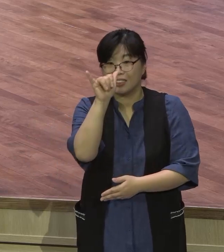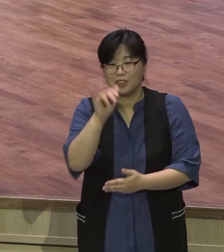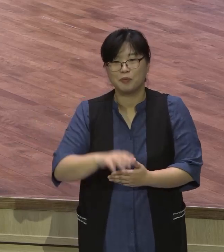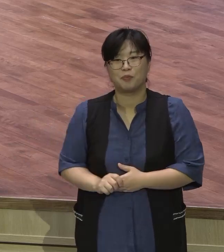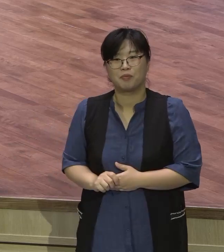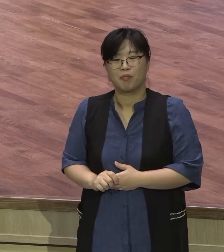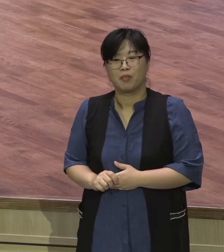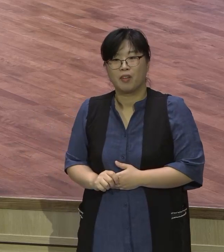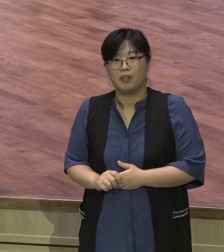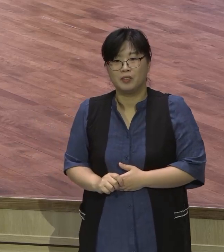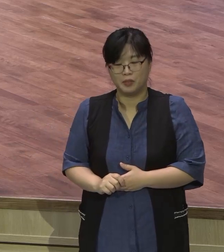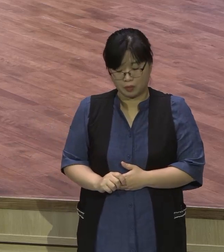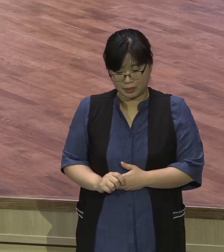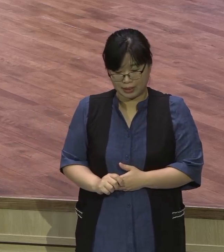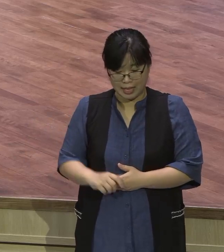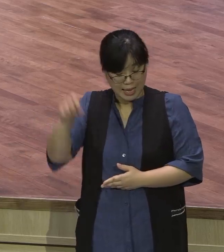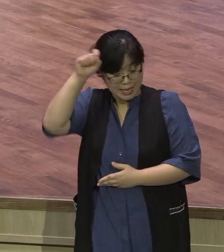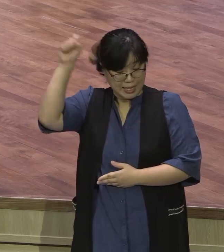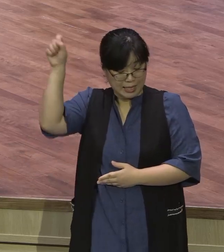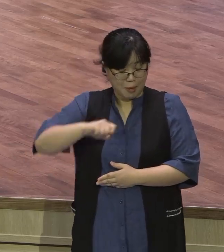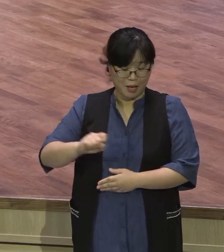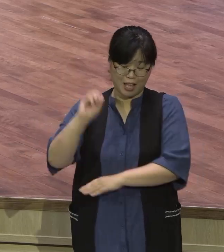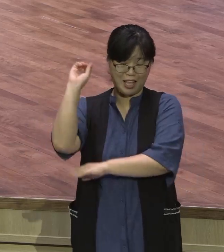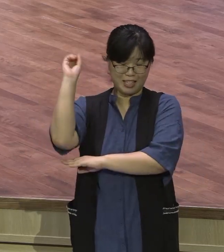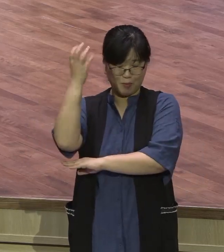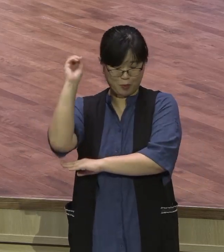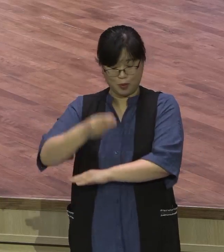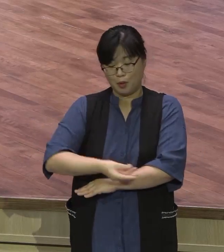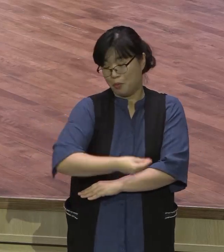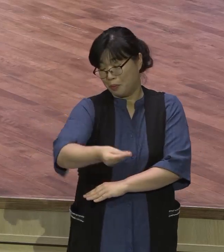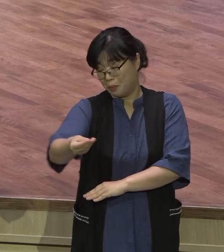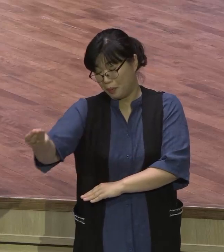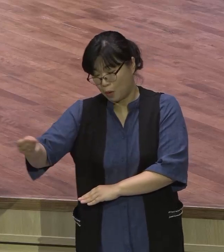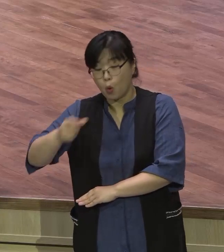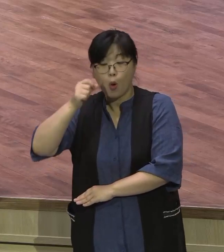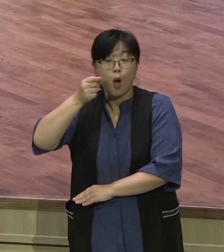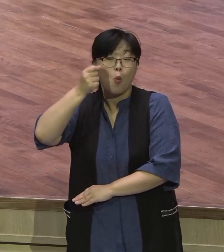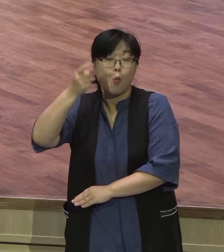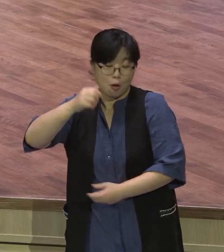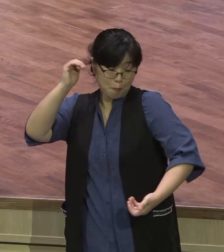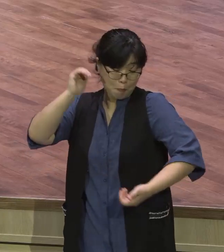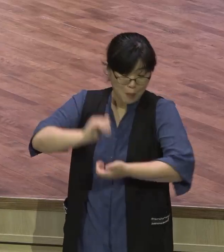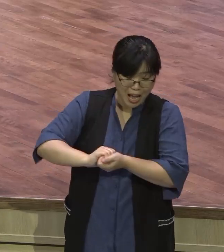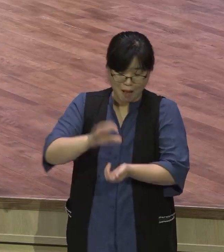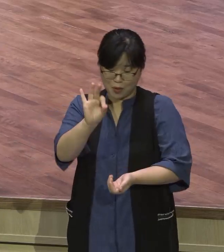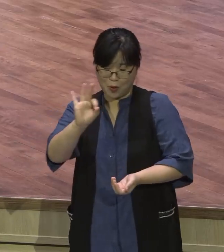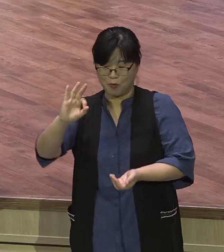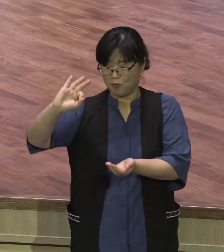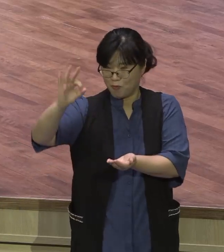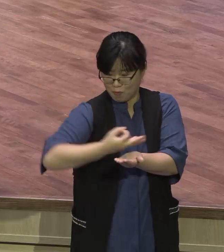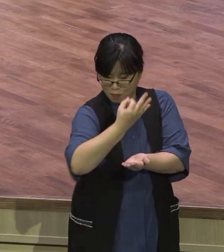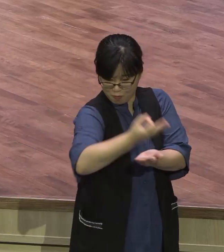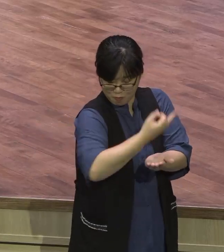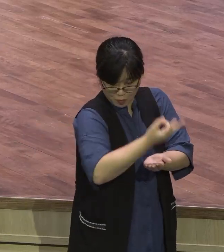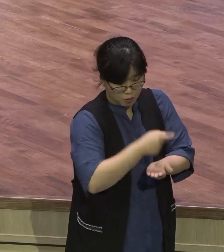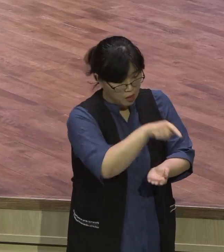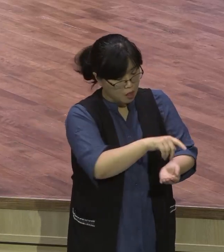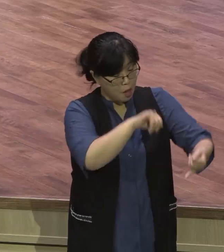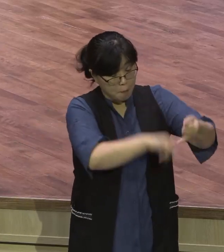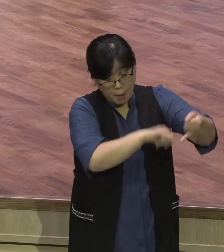수십 개를 만드는 그 부처 팔아가지고 그 팔아가지고 먹고 사는데 얼마나 가난하냐